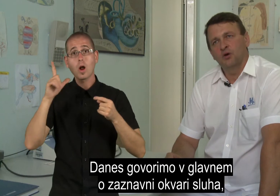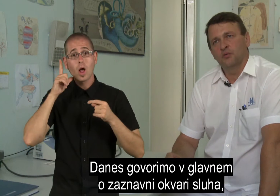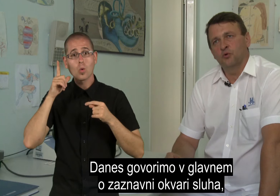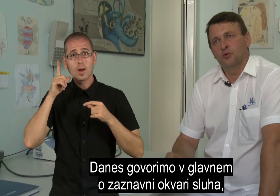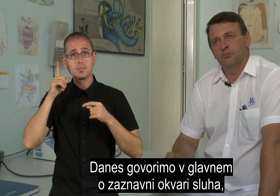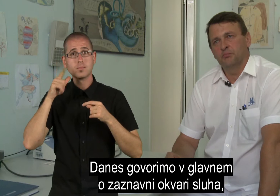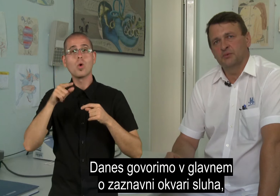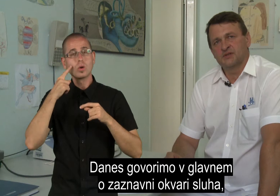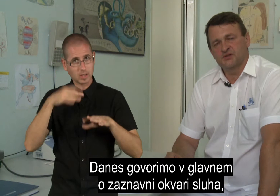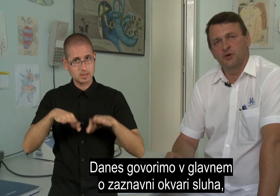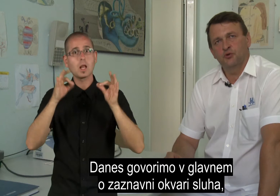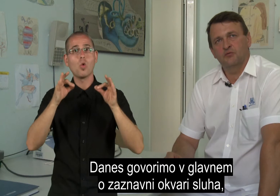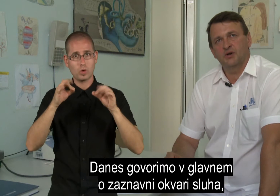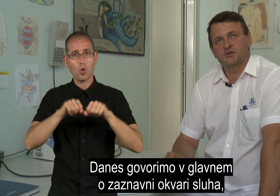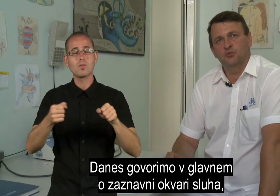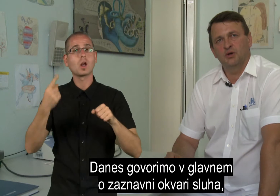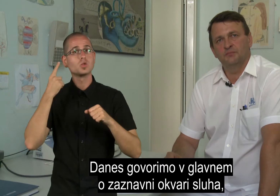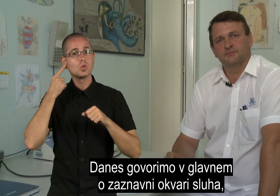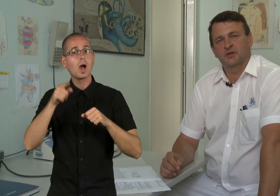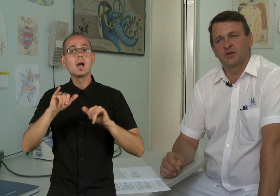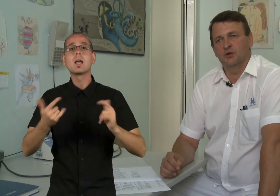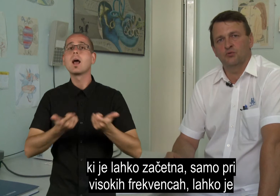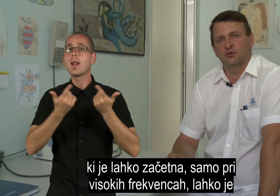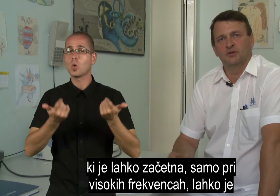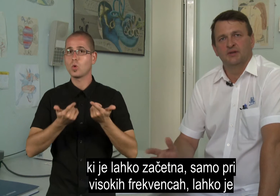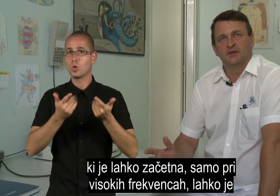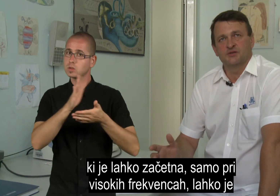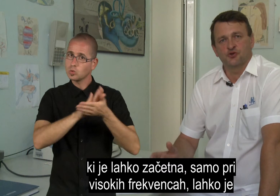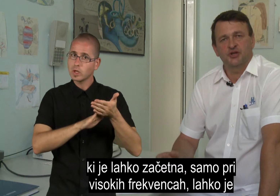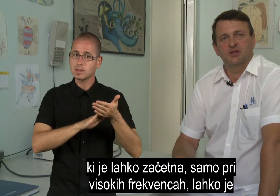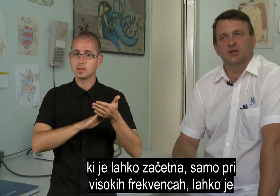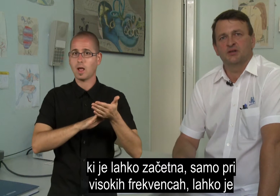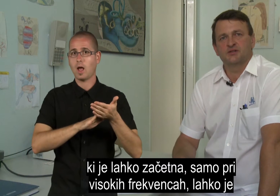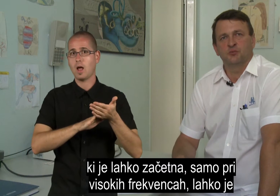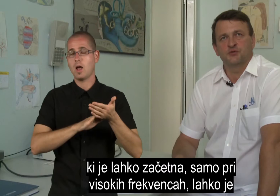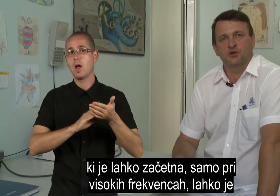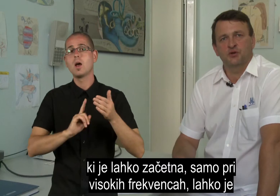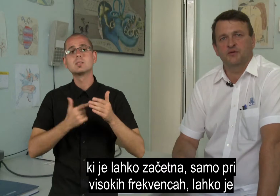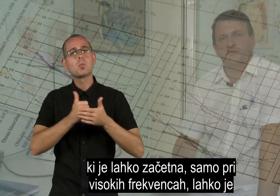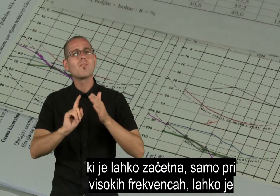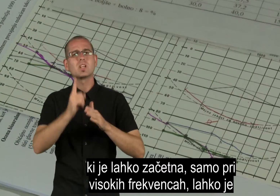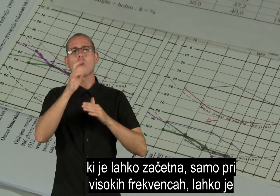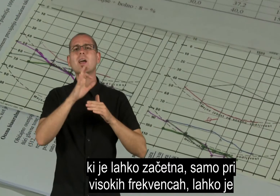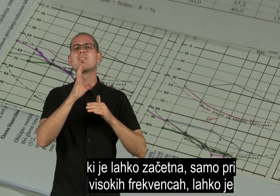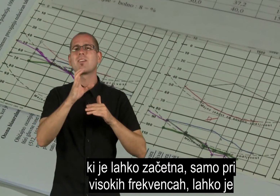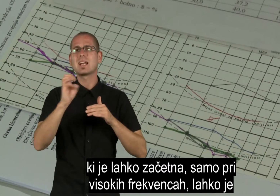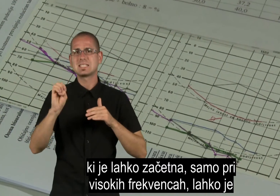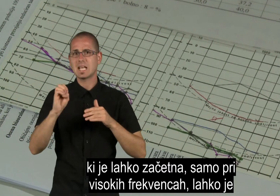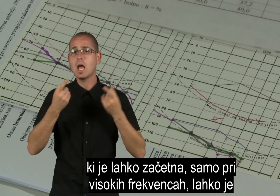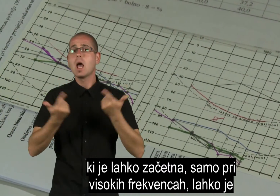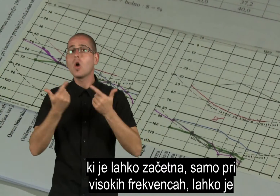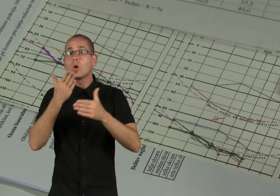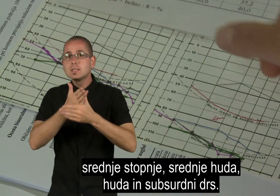v glavnem o zaznavni okvari sluha, ki je lahko začetna, samo v visokih frekvencah, lahko